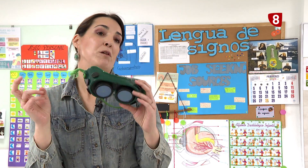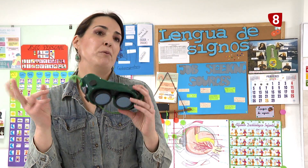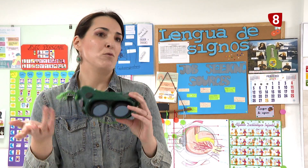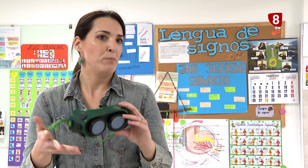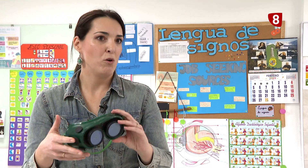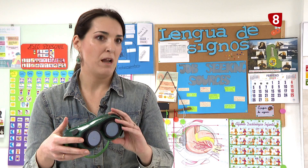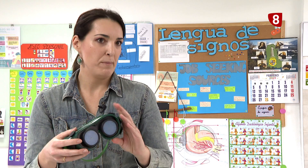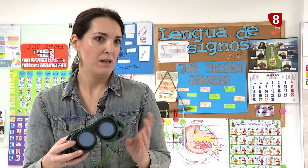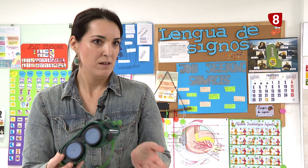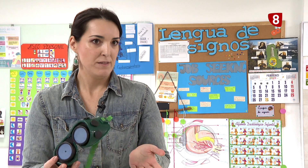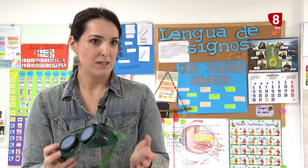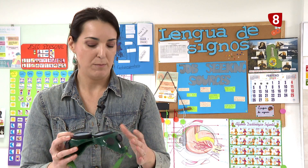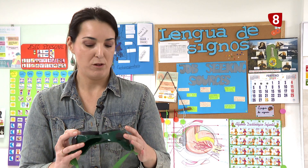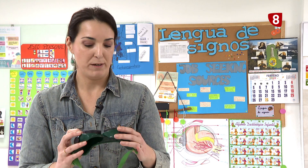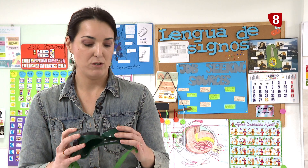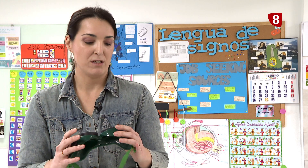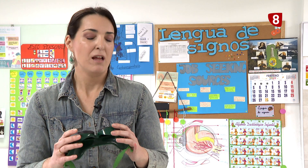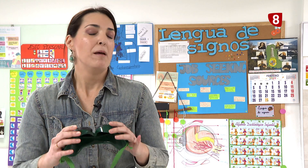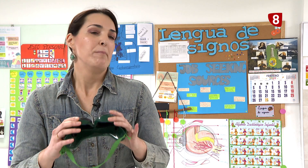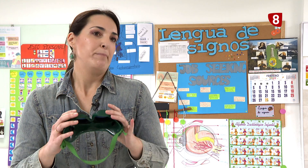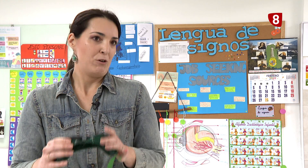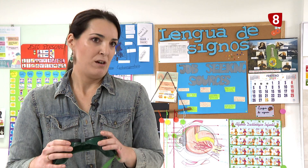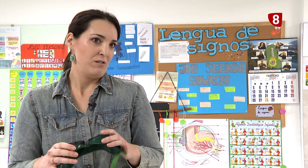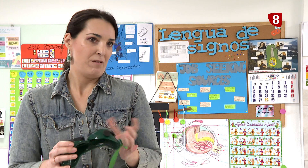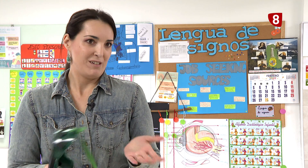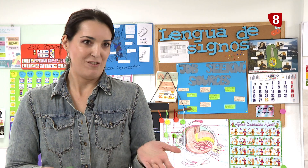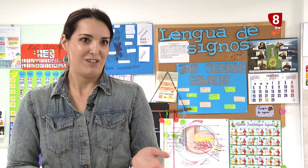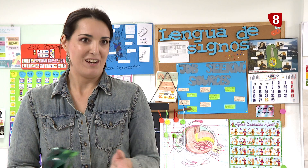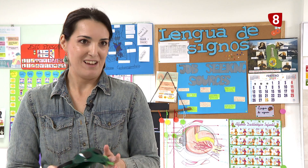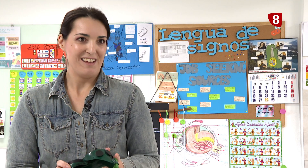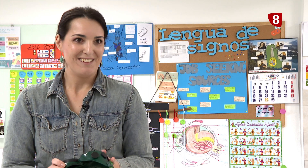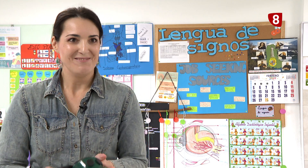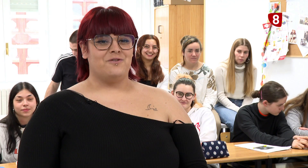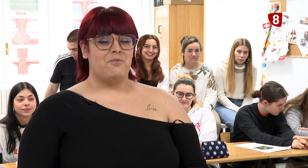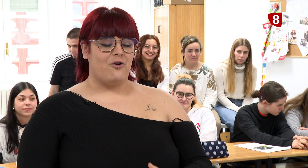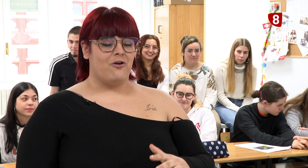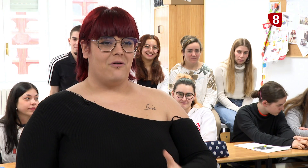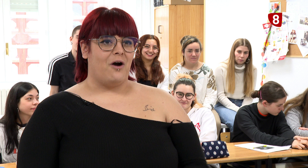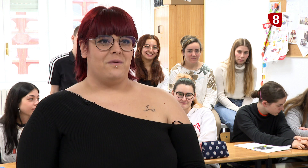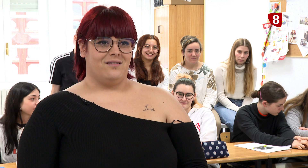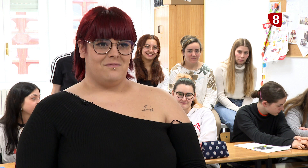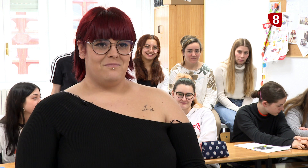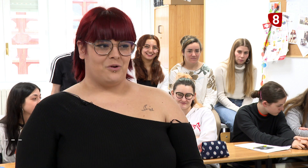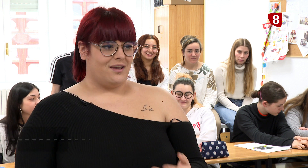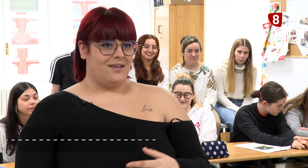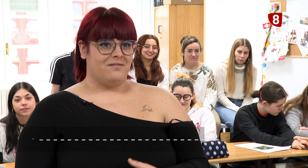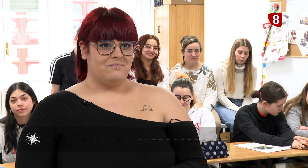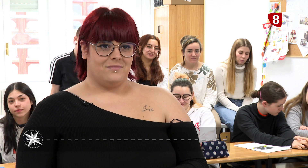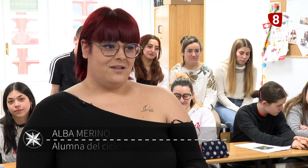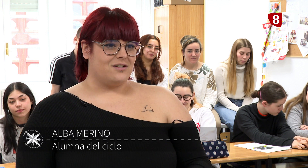poner un poco en la piel de ese tipo de personas, pero claro, nada más lejos de la realidad. Es un poco agobiante, porque entras en un